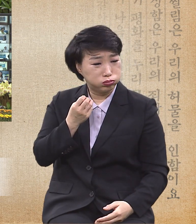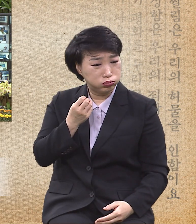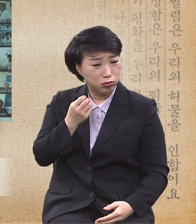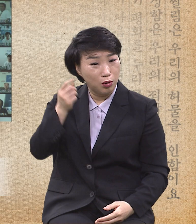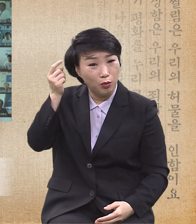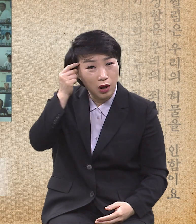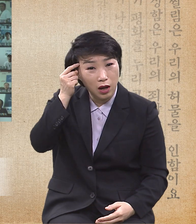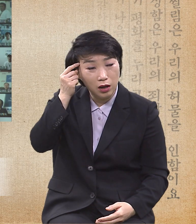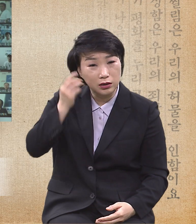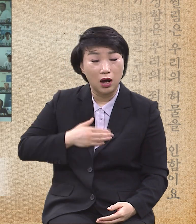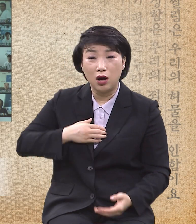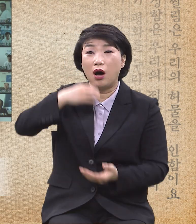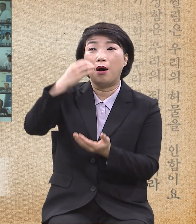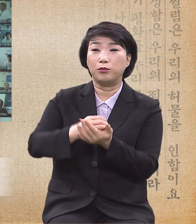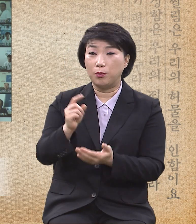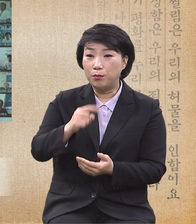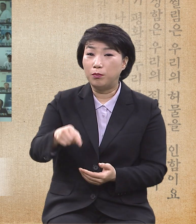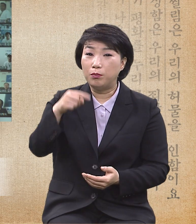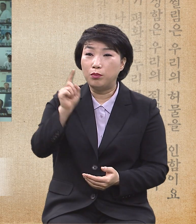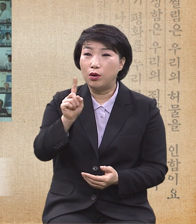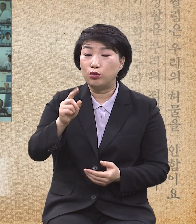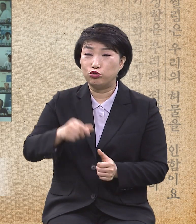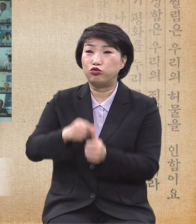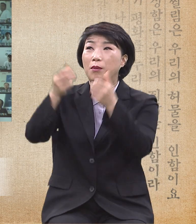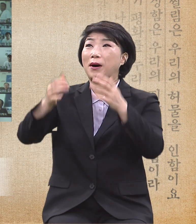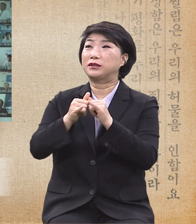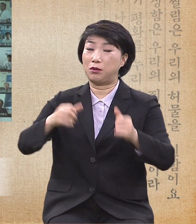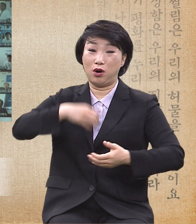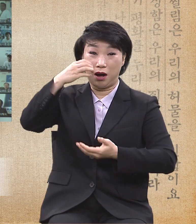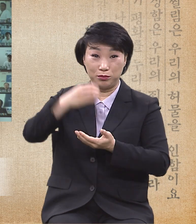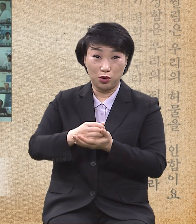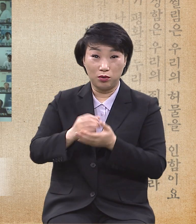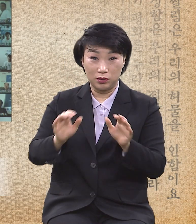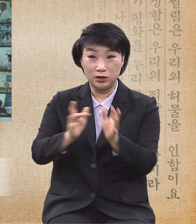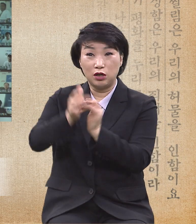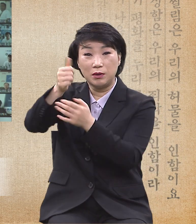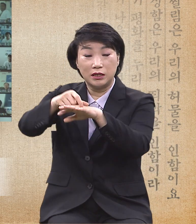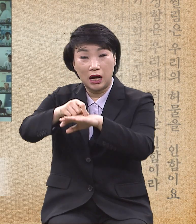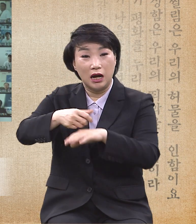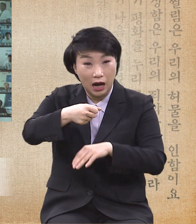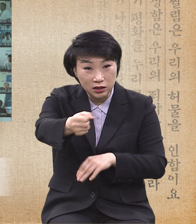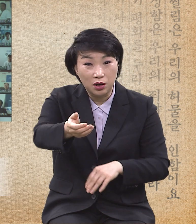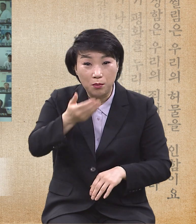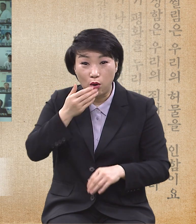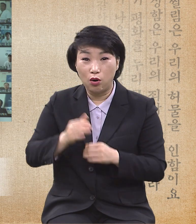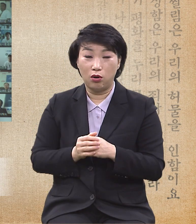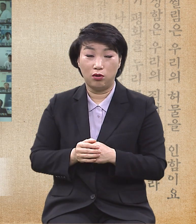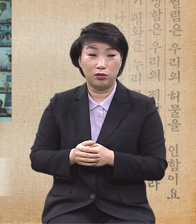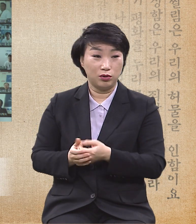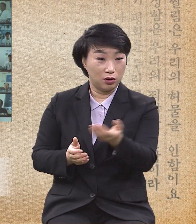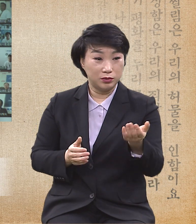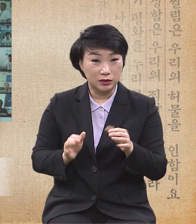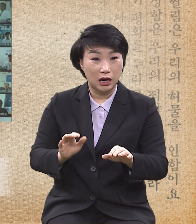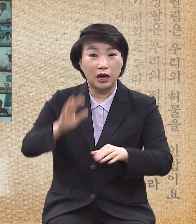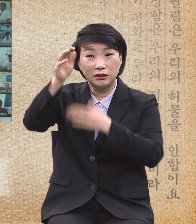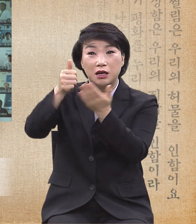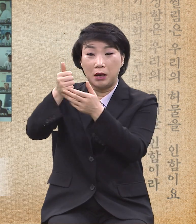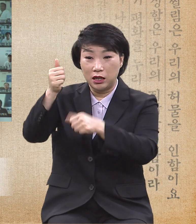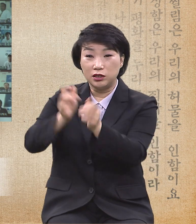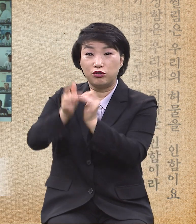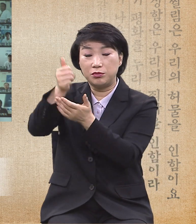감동? 구원받은 자의 감동. 살을 받아먹고 어떻게 그 하나님의 육신이